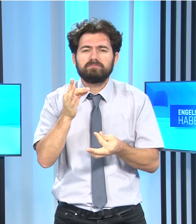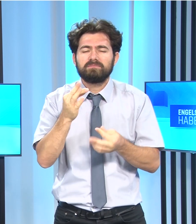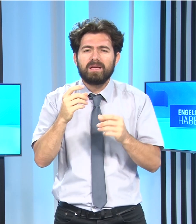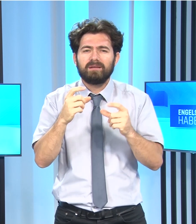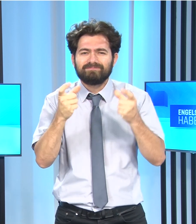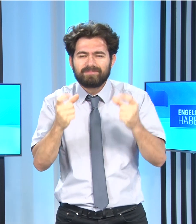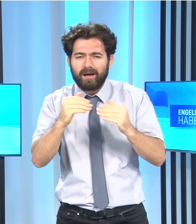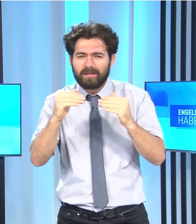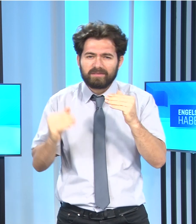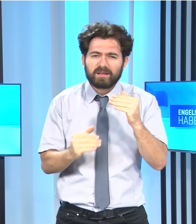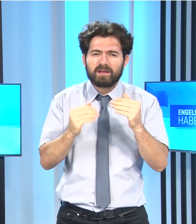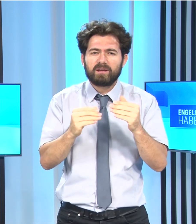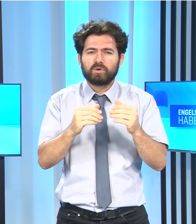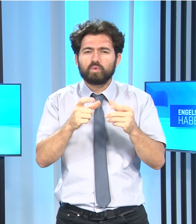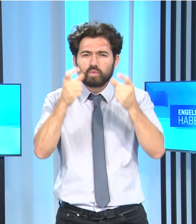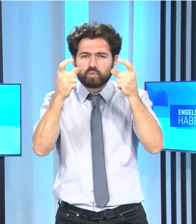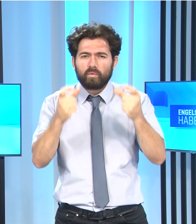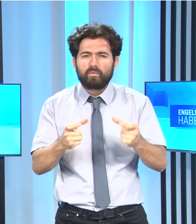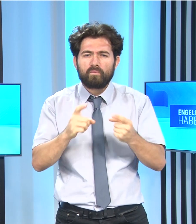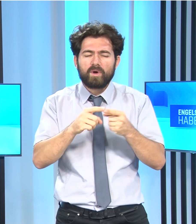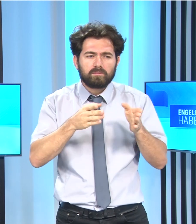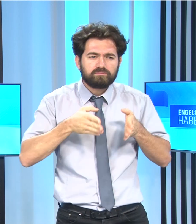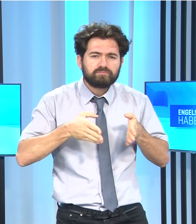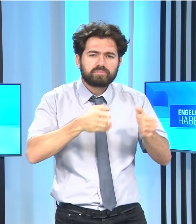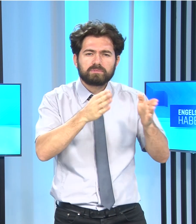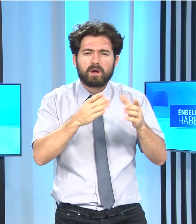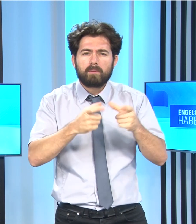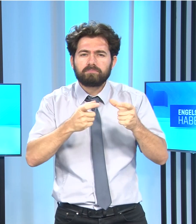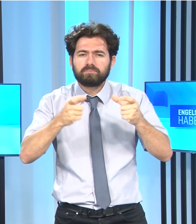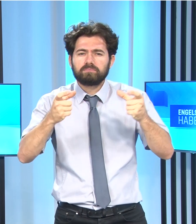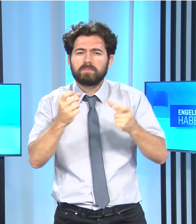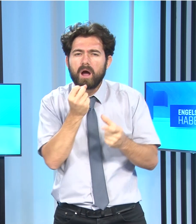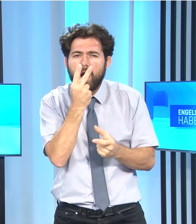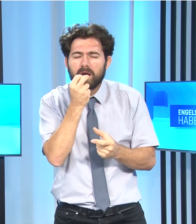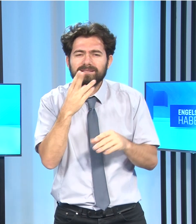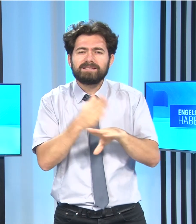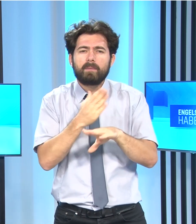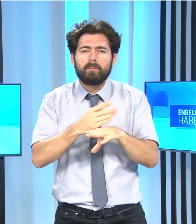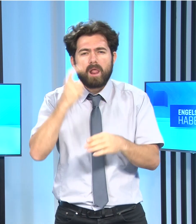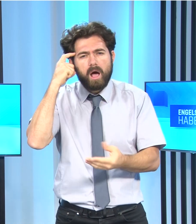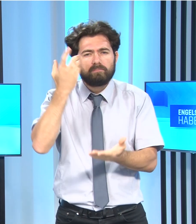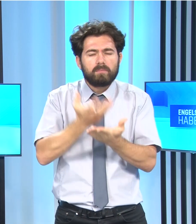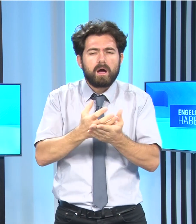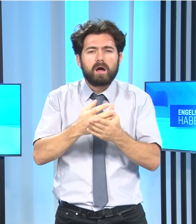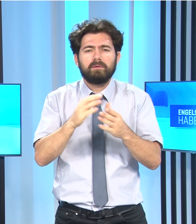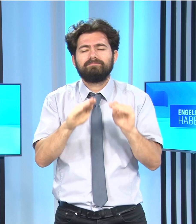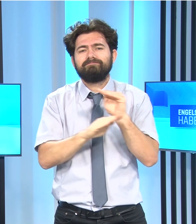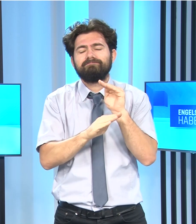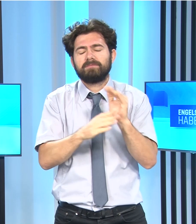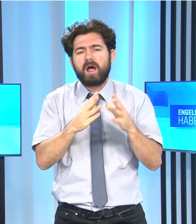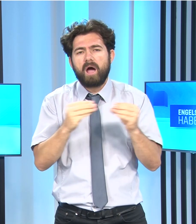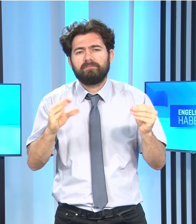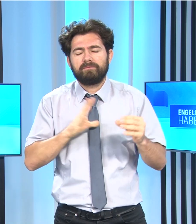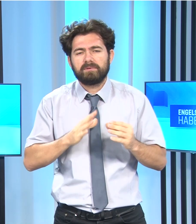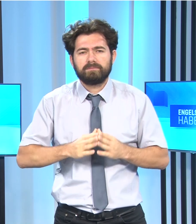yer altındaki havuz ve koridorda biriken gazlardan dolayı baygınlık geçirerek hayatını kaybetti.